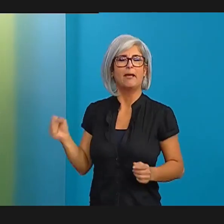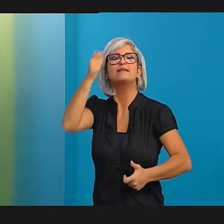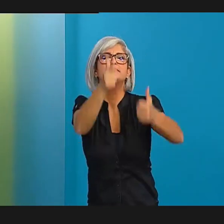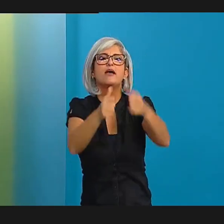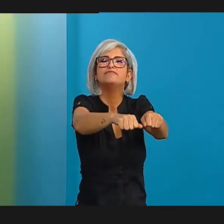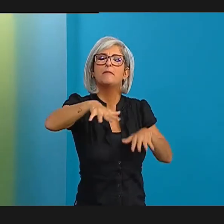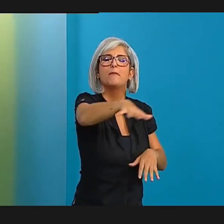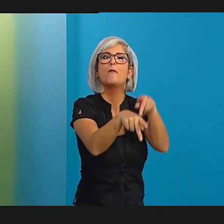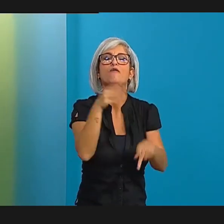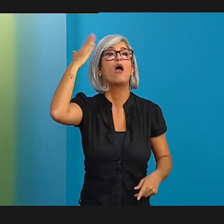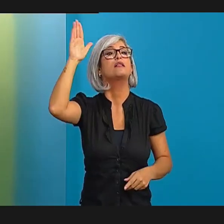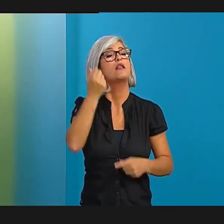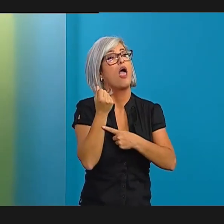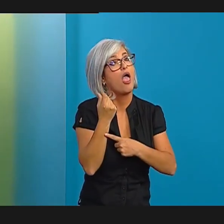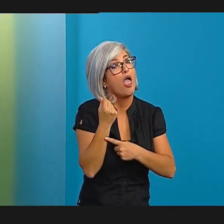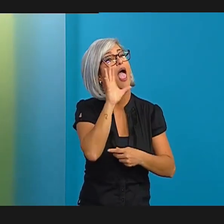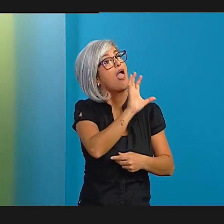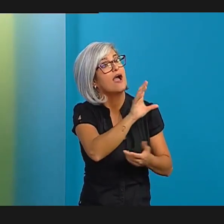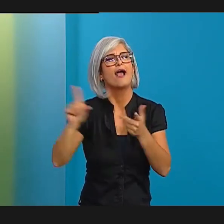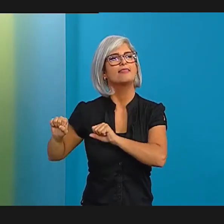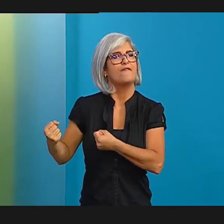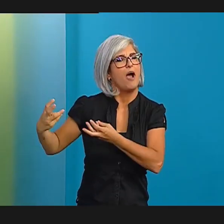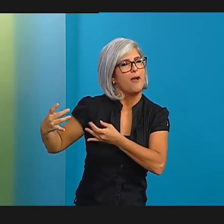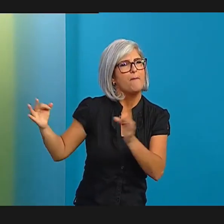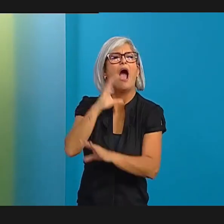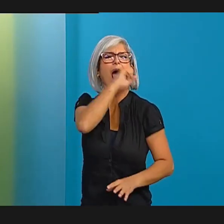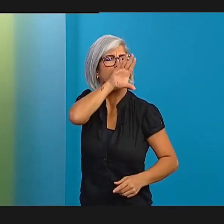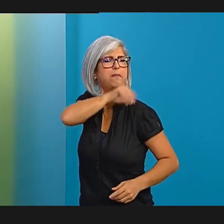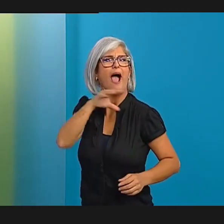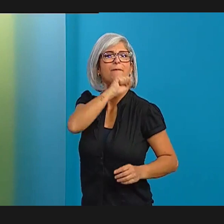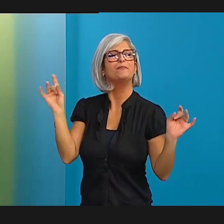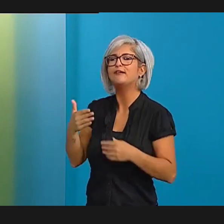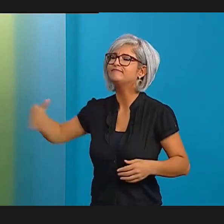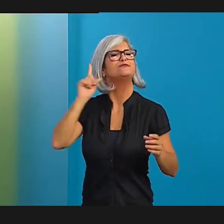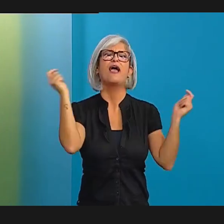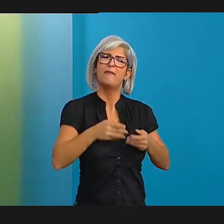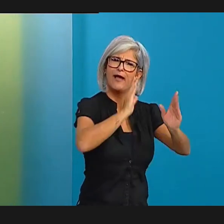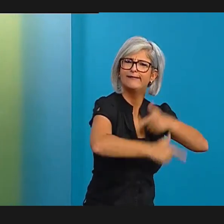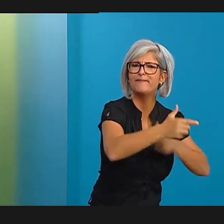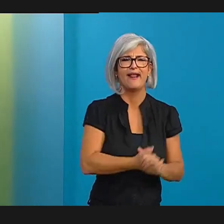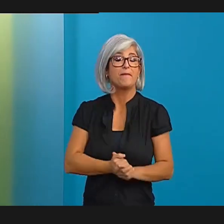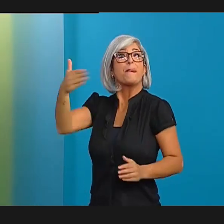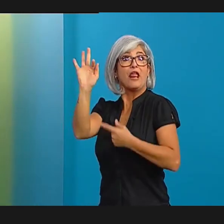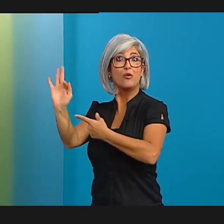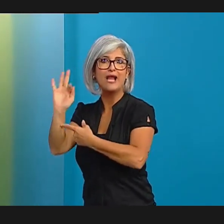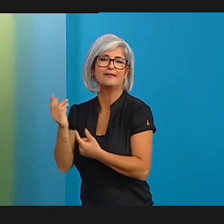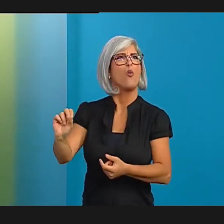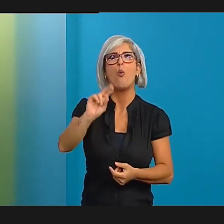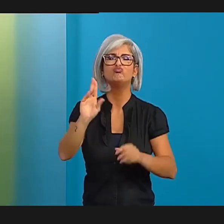precisa que esse profissional esteja ali a todo momento acompanhando o surdo, mas em determinados ambientes é possível sim, é preciso sim que haja a presença desse profissional, em outros